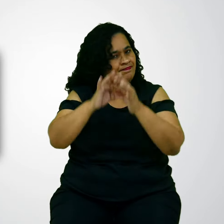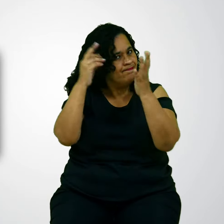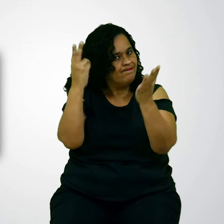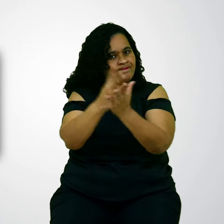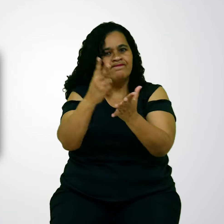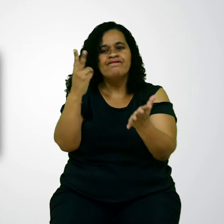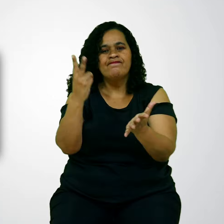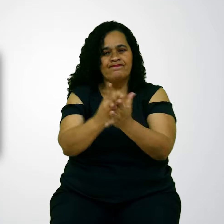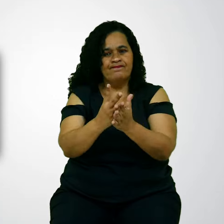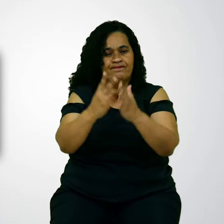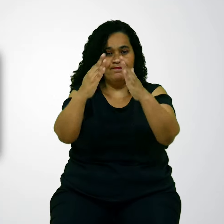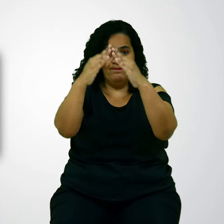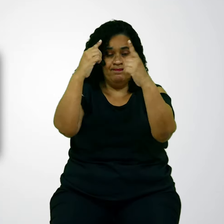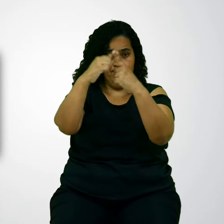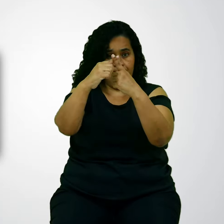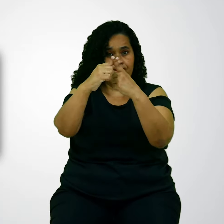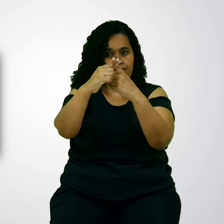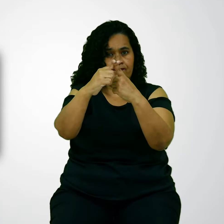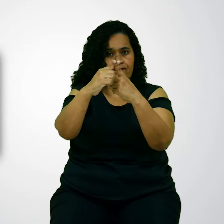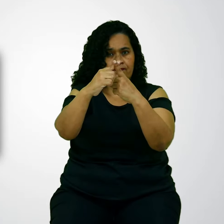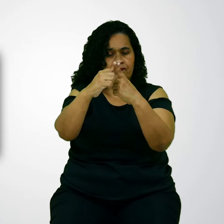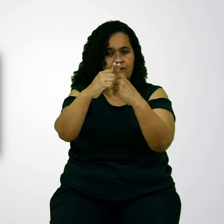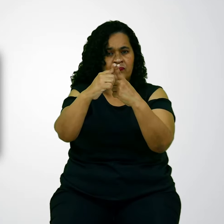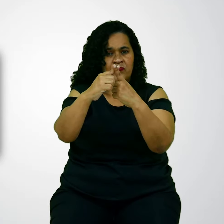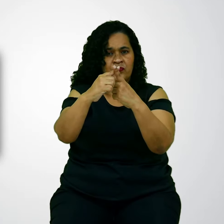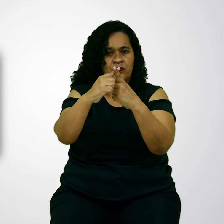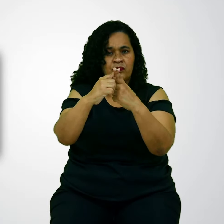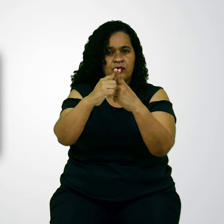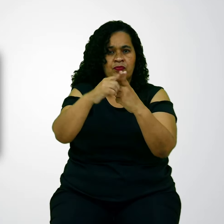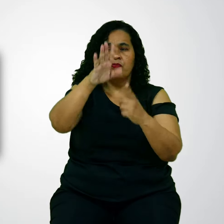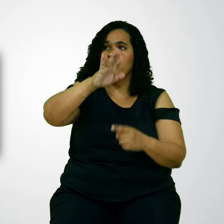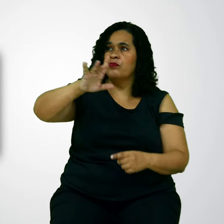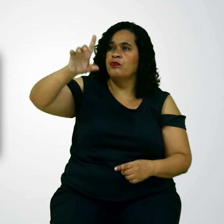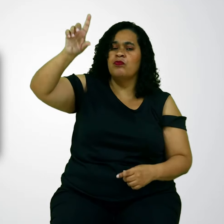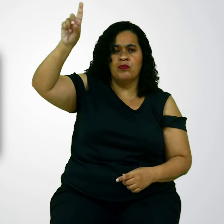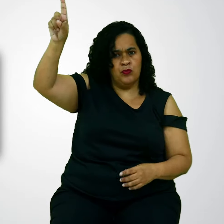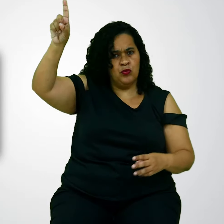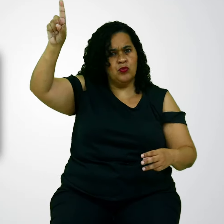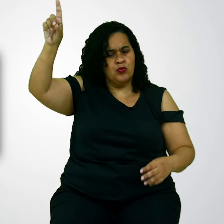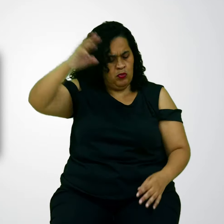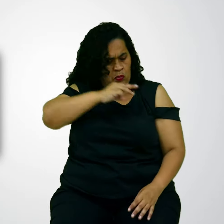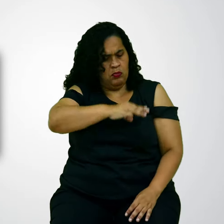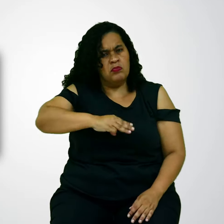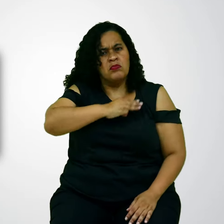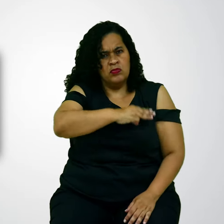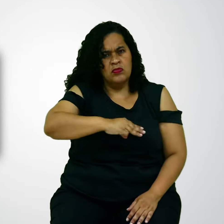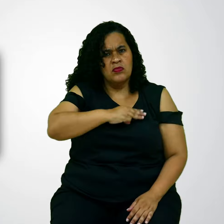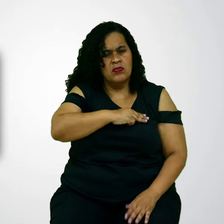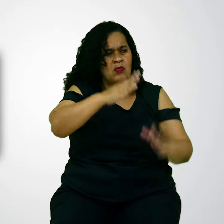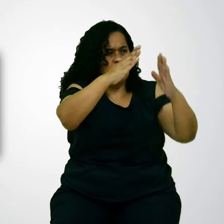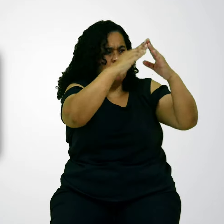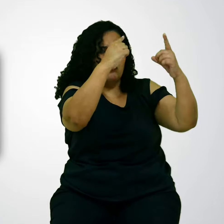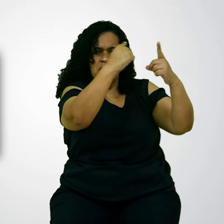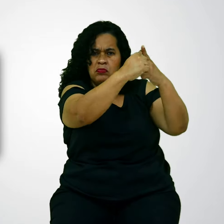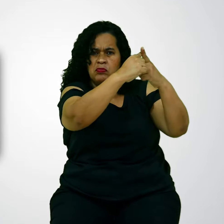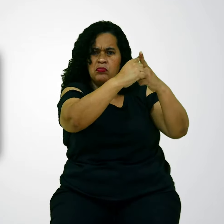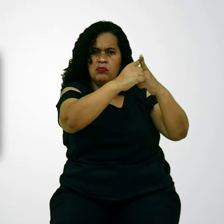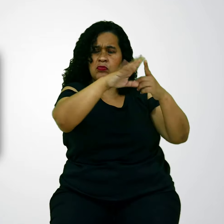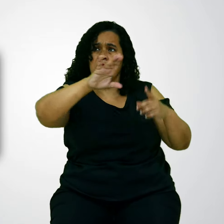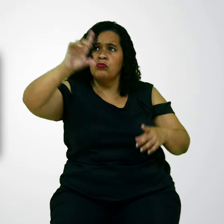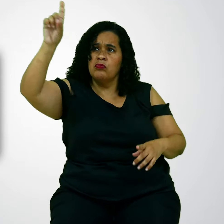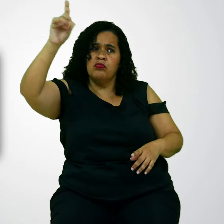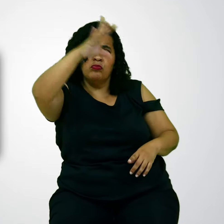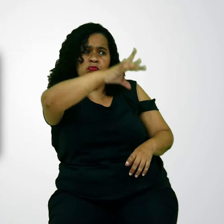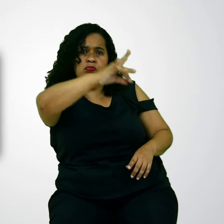missão, Deus tem uma missão, a igreja é convocada para esta missão de Deus, todos que estão dentro da igreja